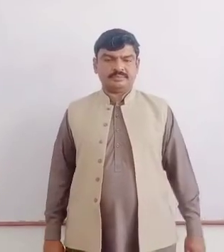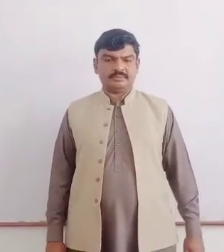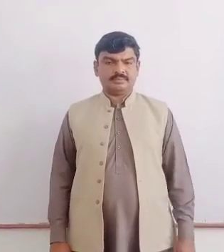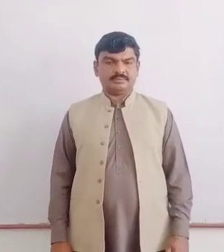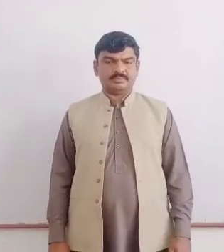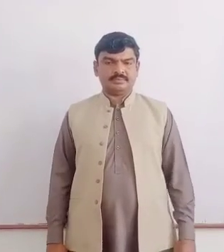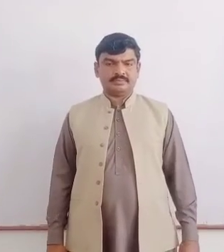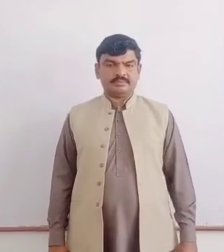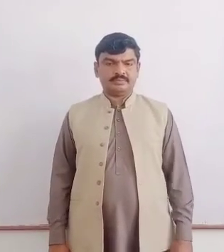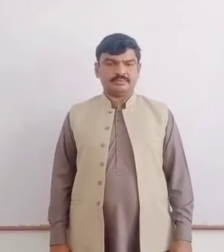मूजी,